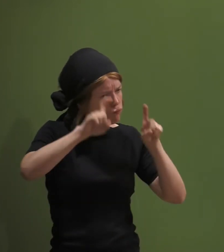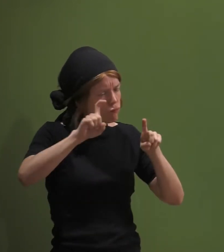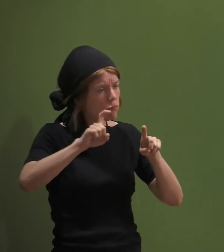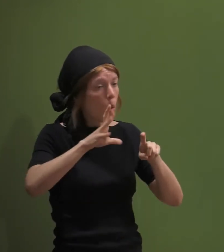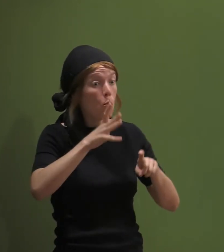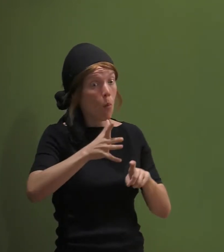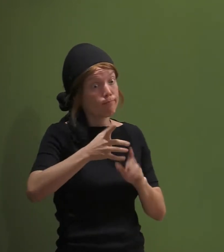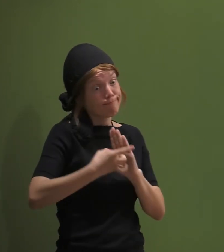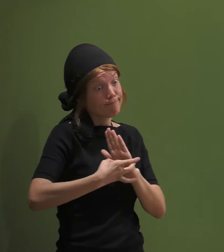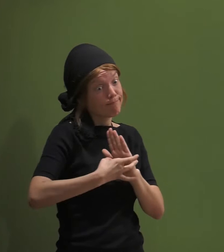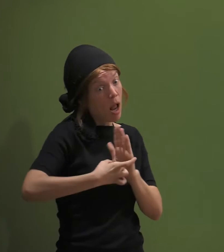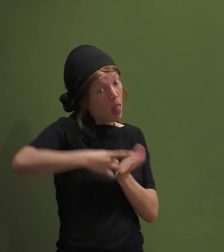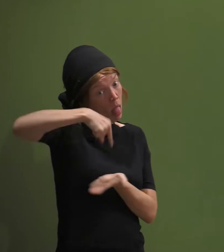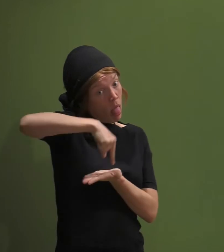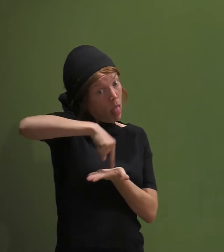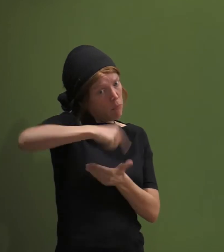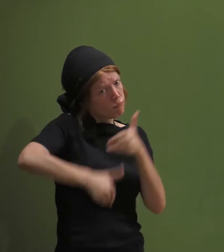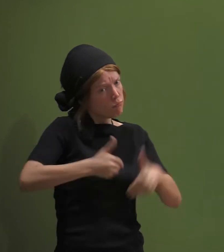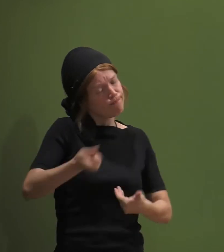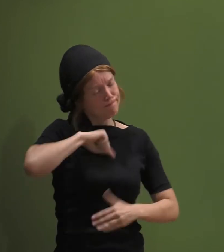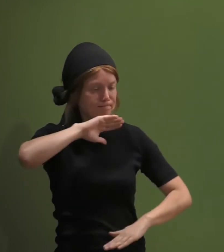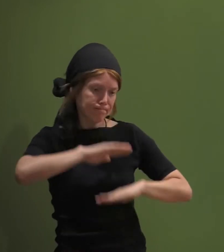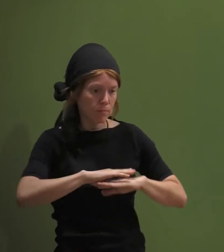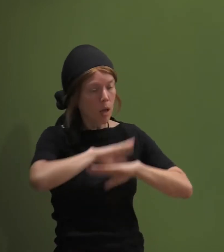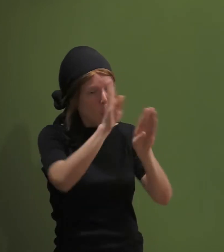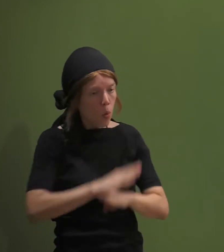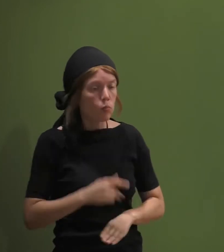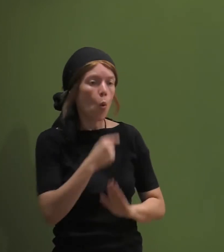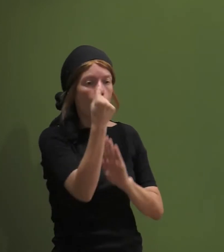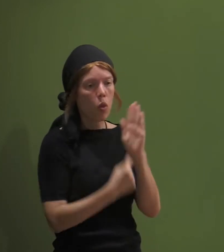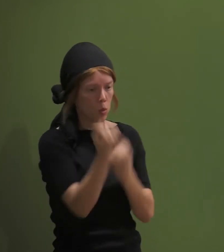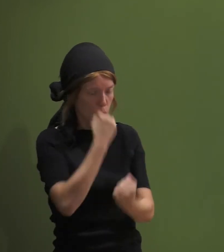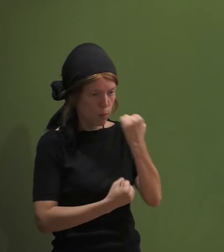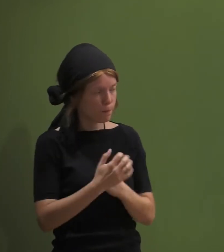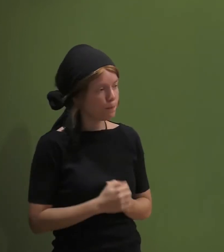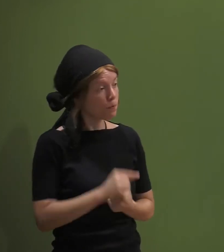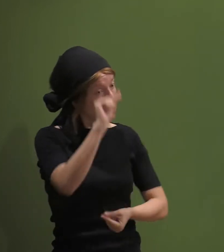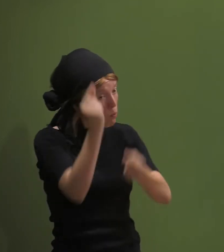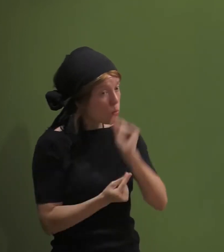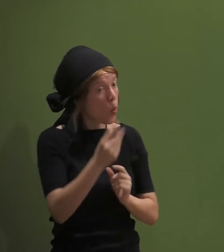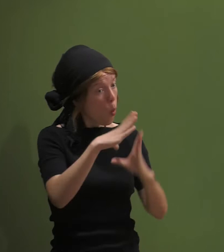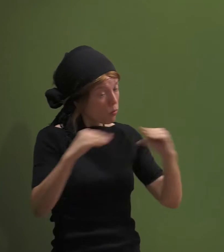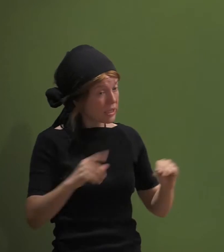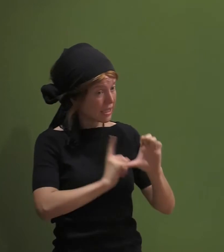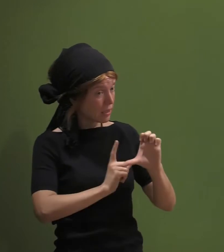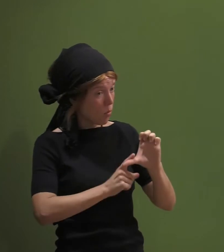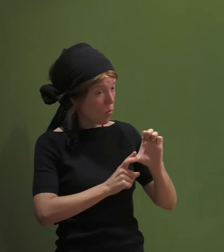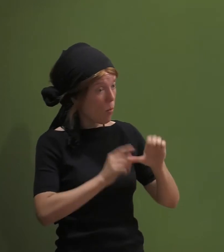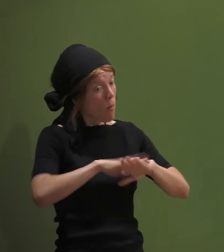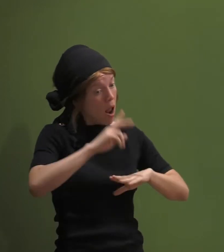las exigencias de calidad que se nos demanda. Y para concluir, un dato económico. El presupuesto de la Universidad de Extremadura